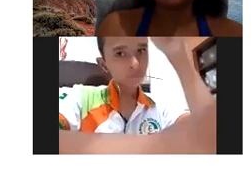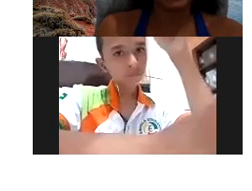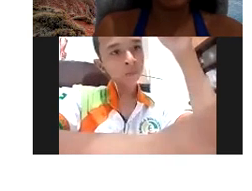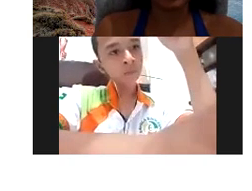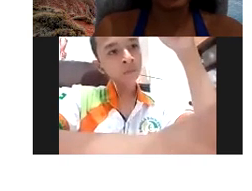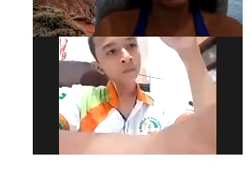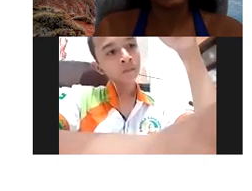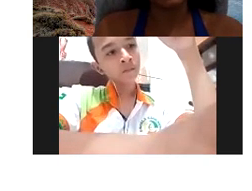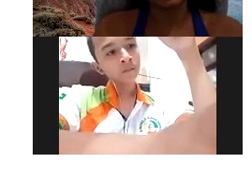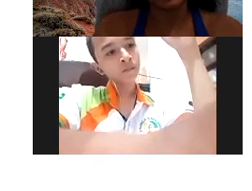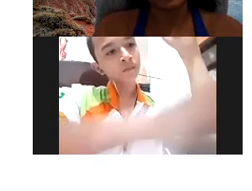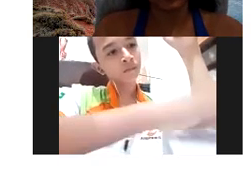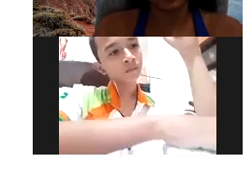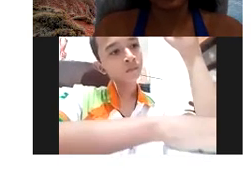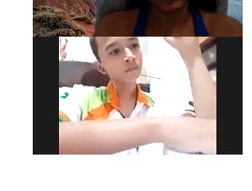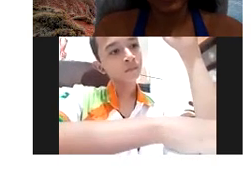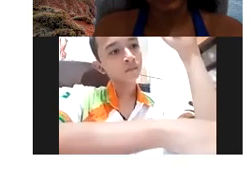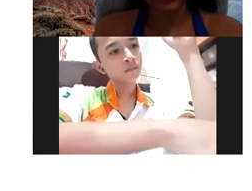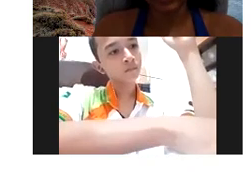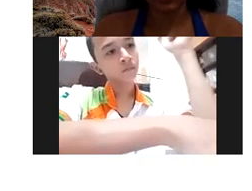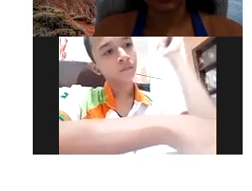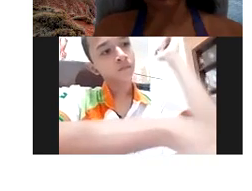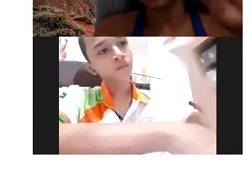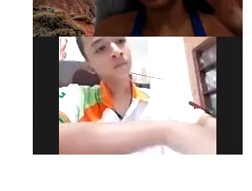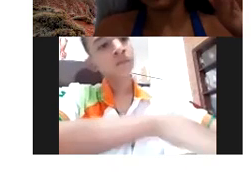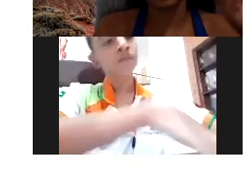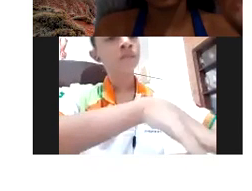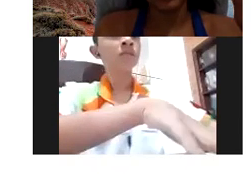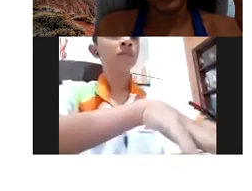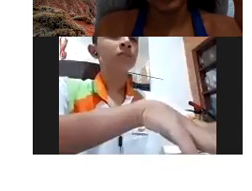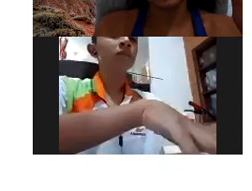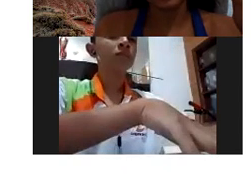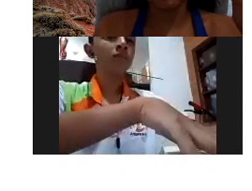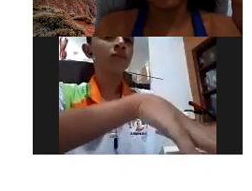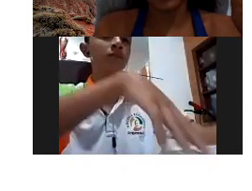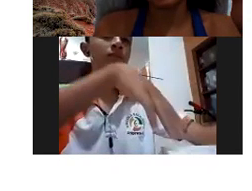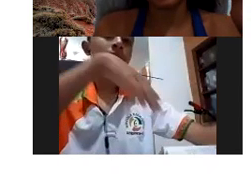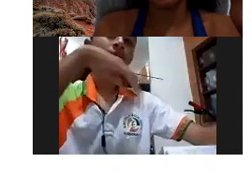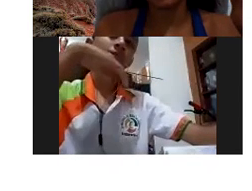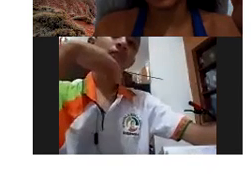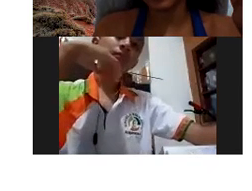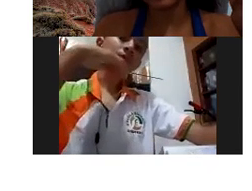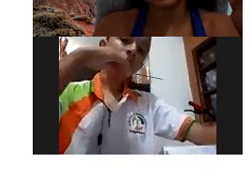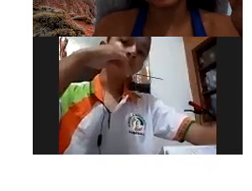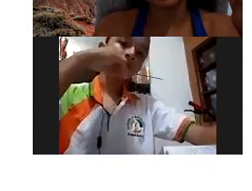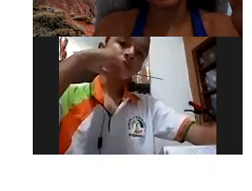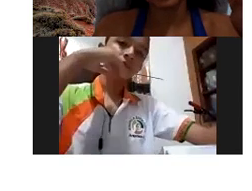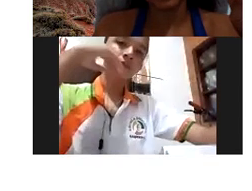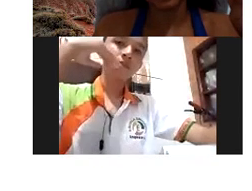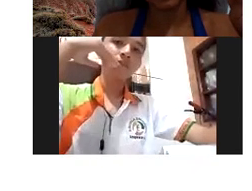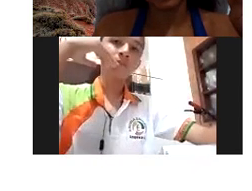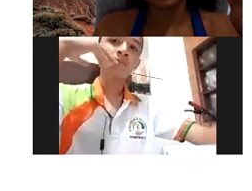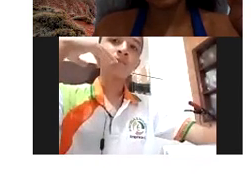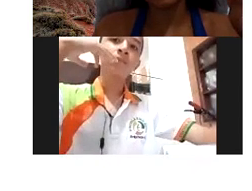mas elementos químicos hora que a gente tem aqui a gente tem sódio a gente tem cloro com duas a gente tem a prata 3